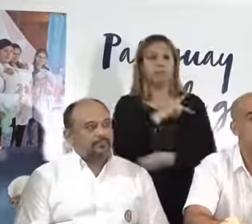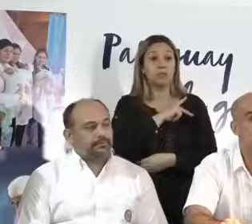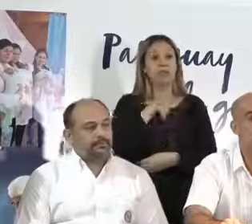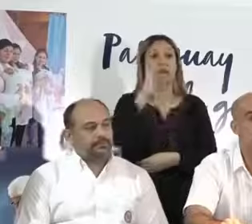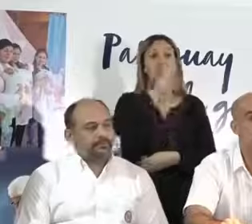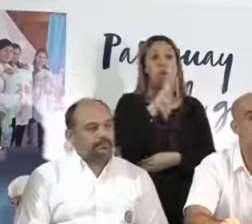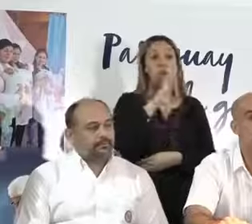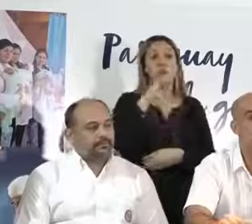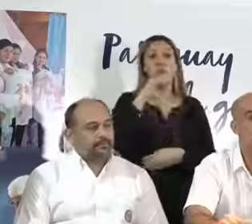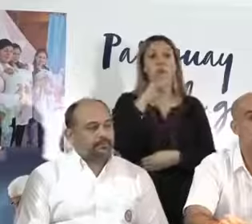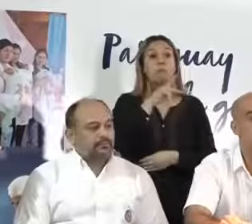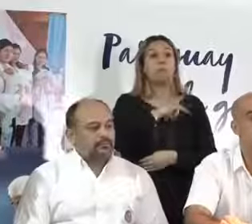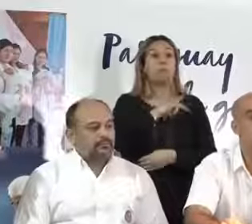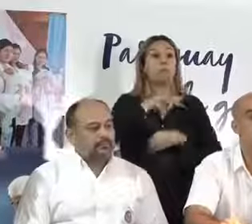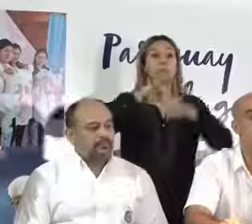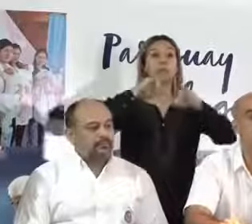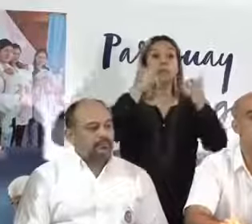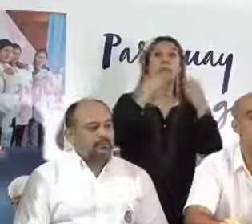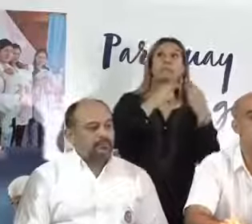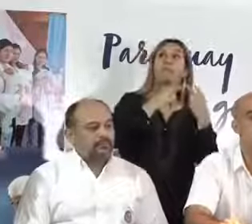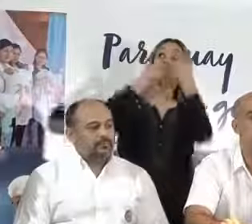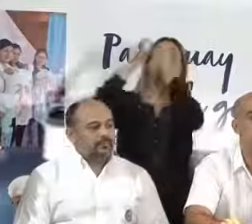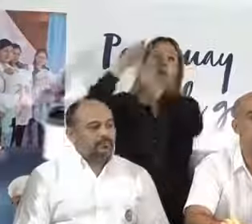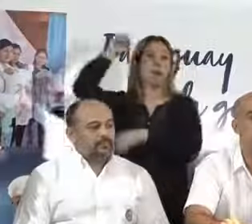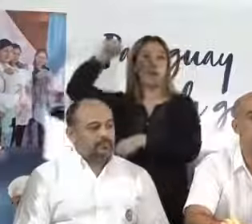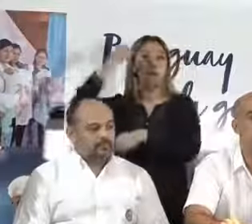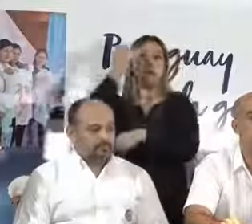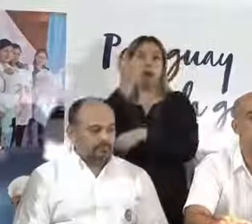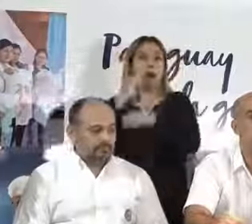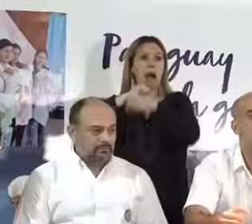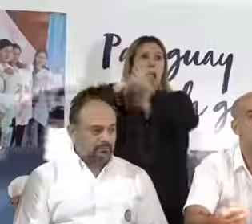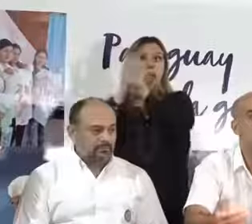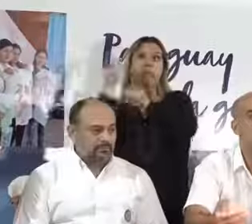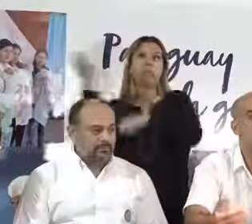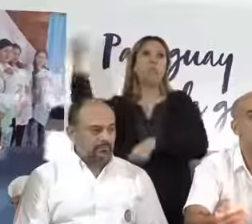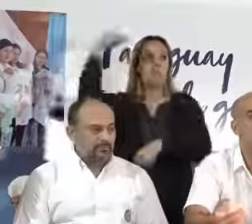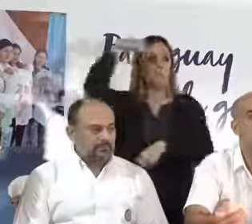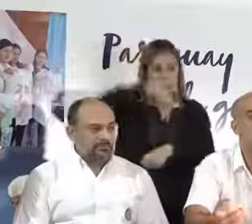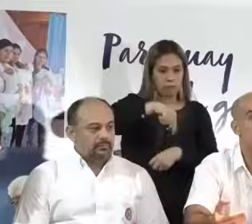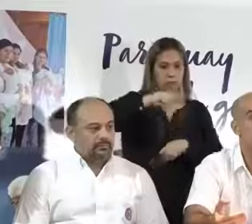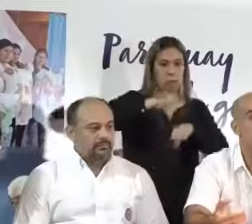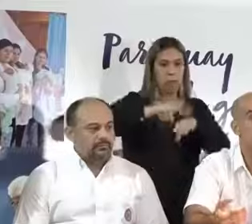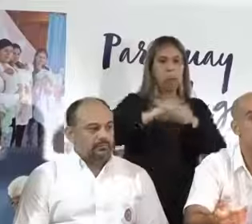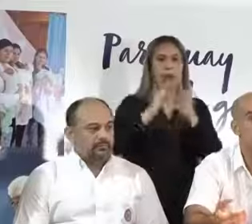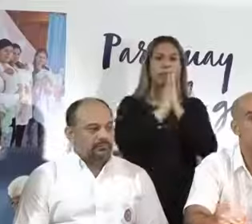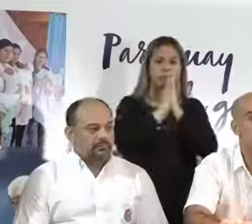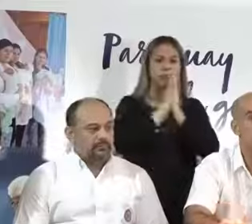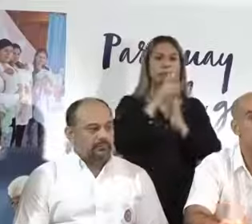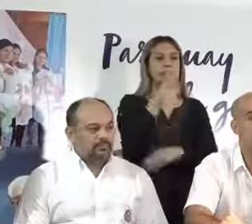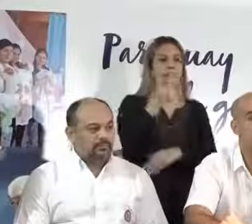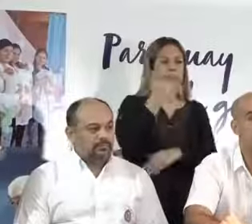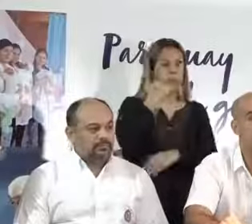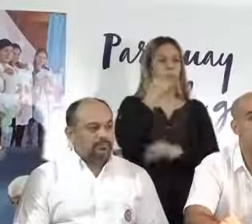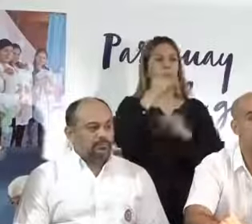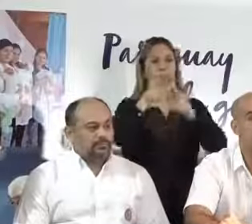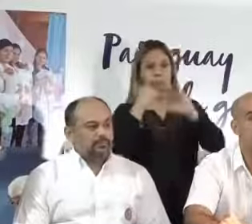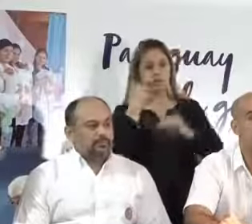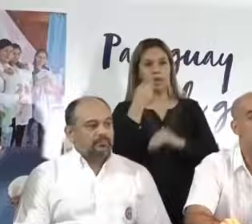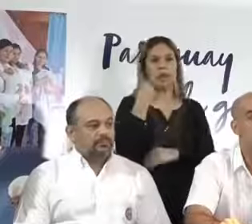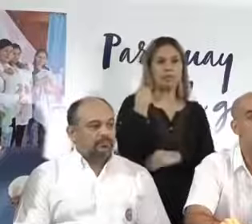estado en países donde hay circulación del virus. Entonces contamos con su apoyo, con su colaboración en la